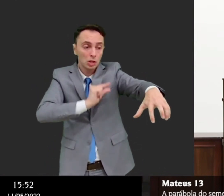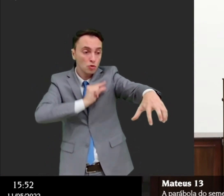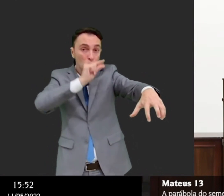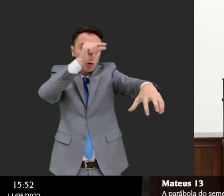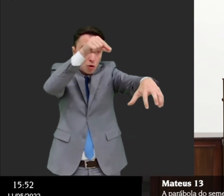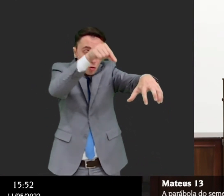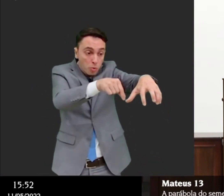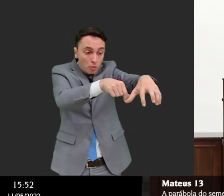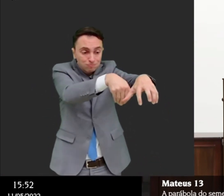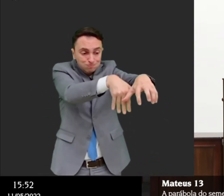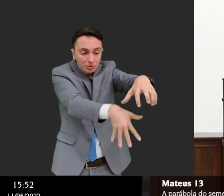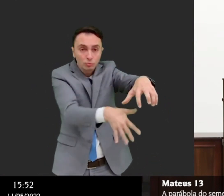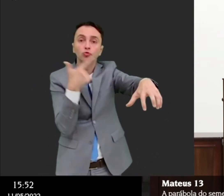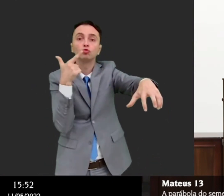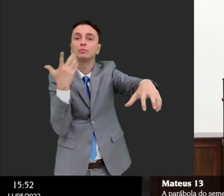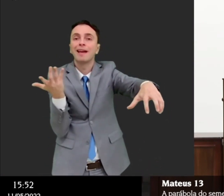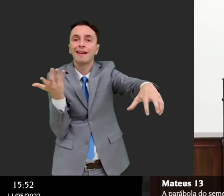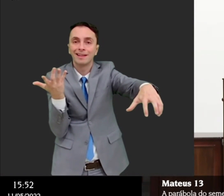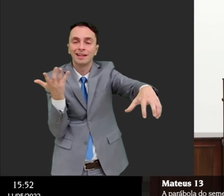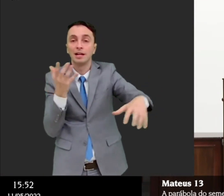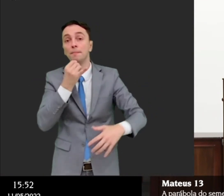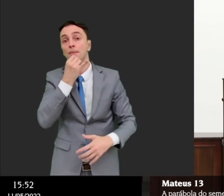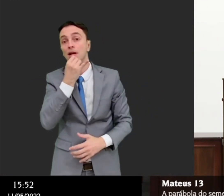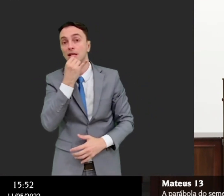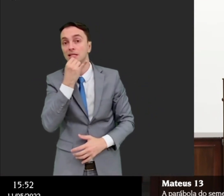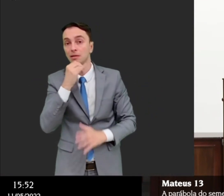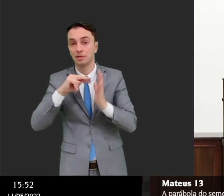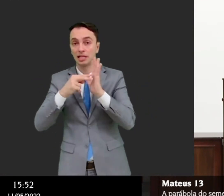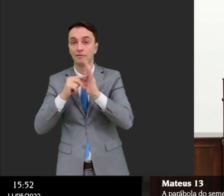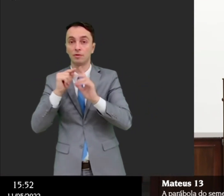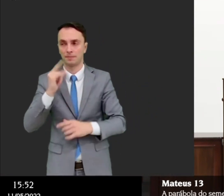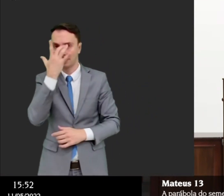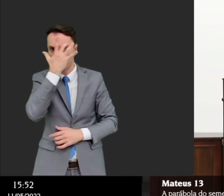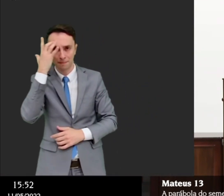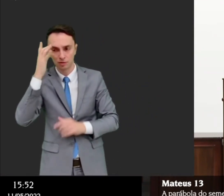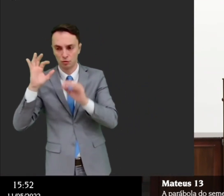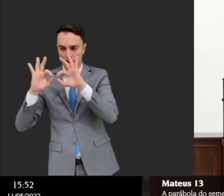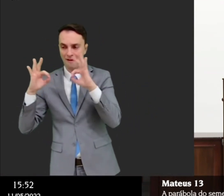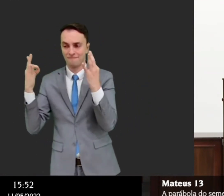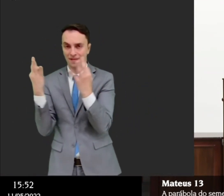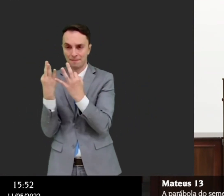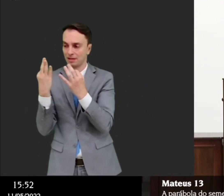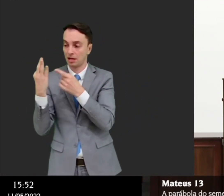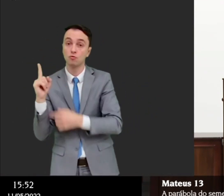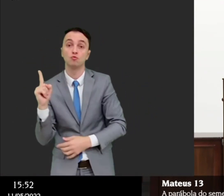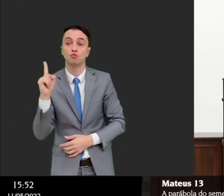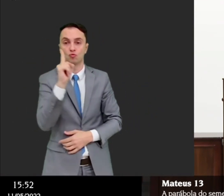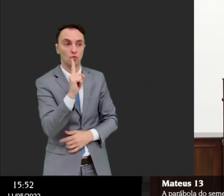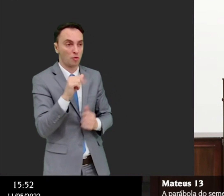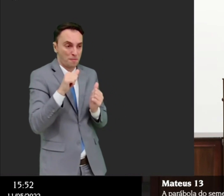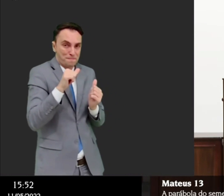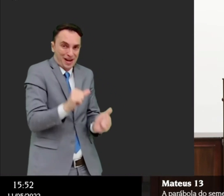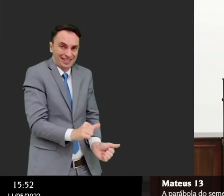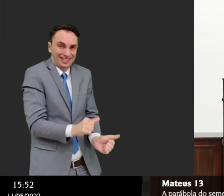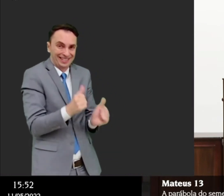encaixa também até aqueles que obedecem de alguma família e não permanece, porque não tem